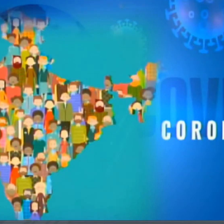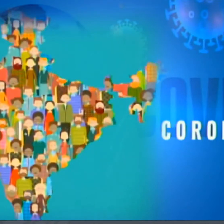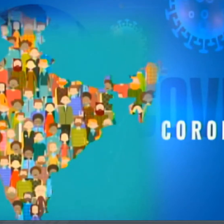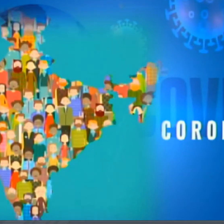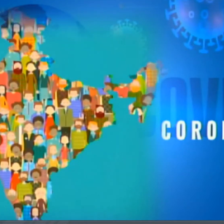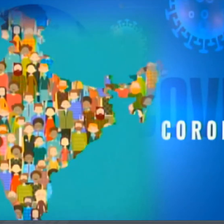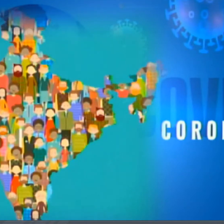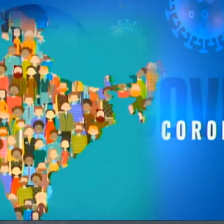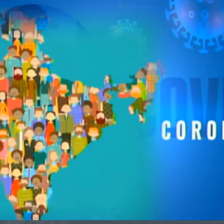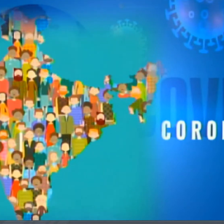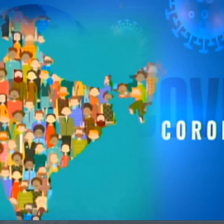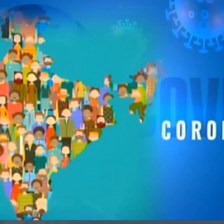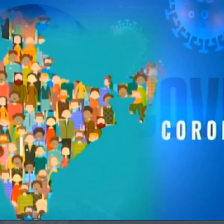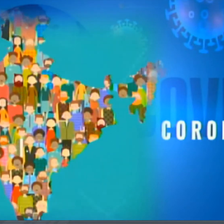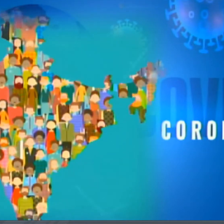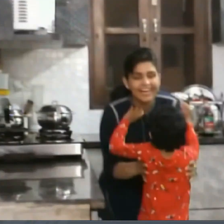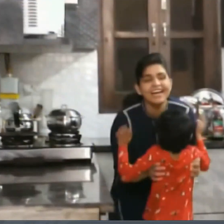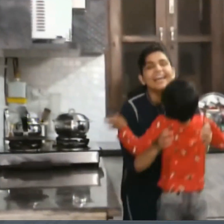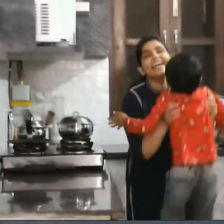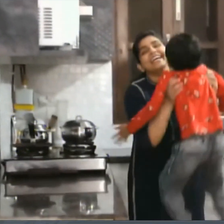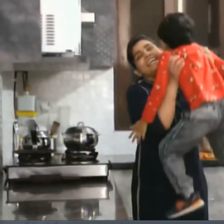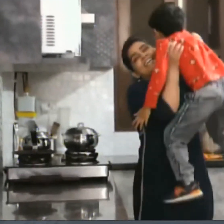सुरक्षित रहेगा कोरोना से देश और समाज।